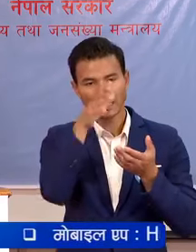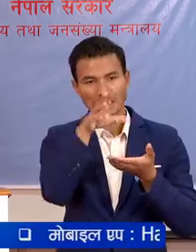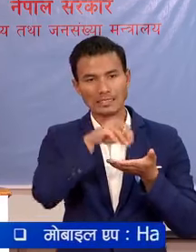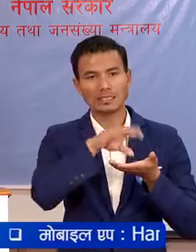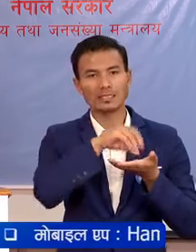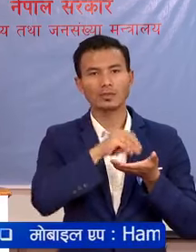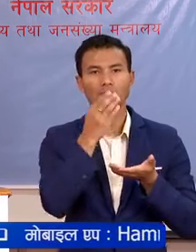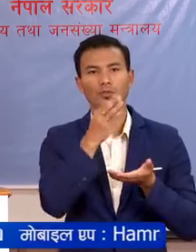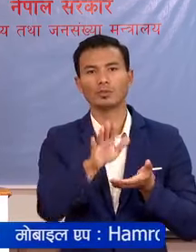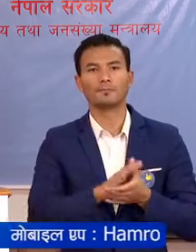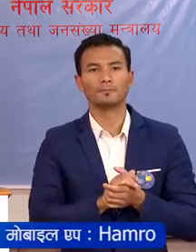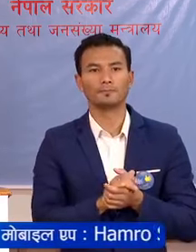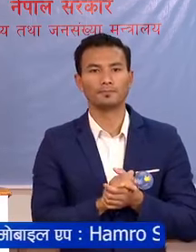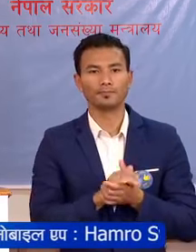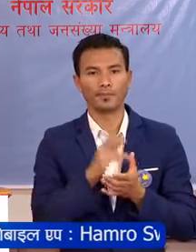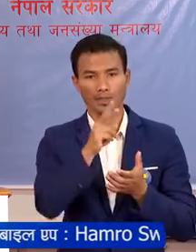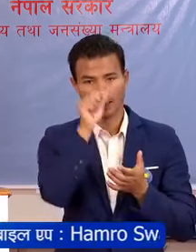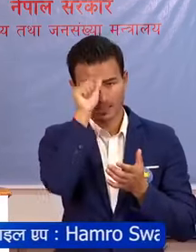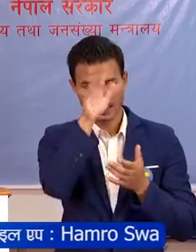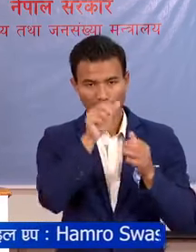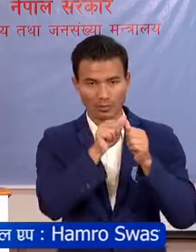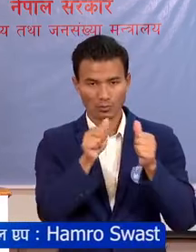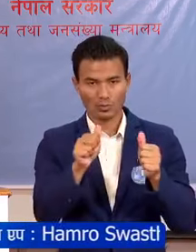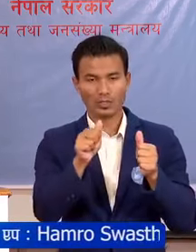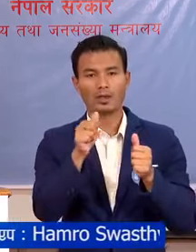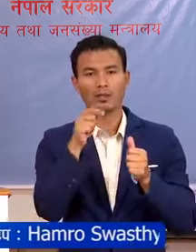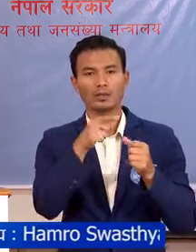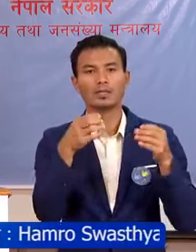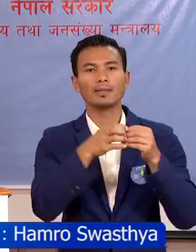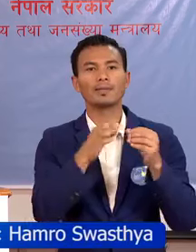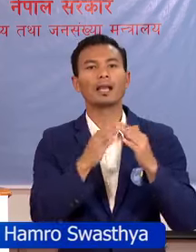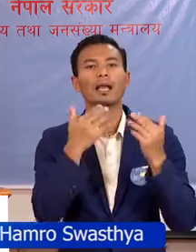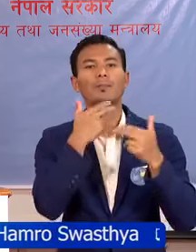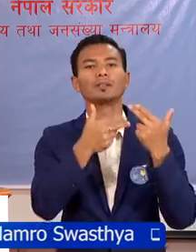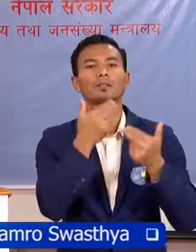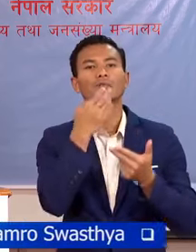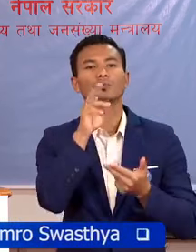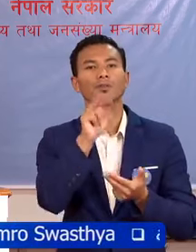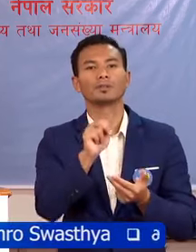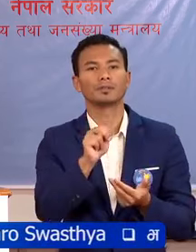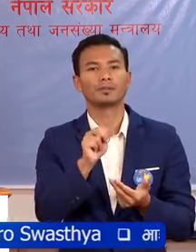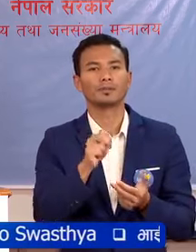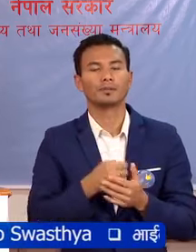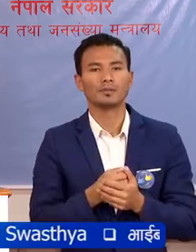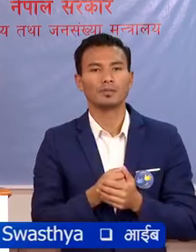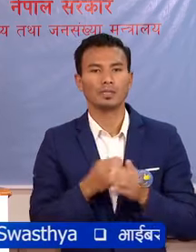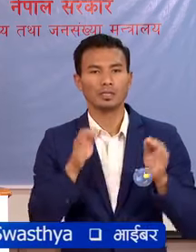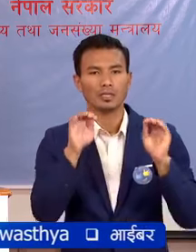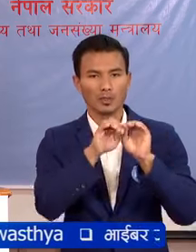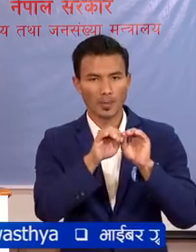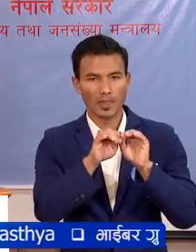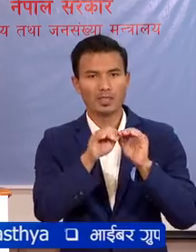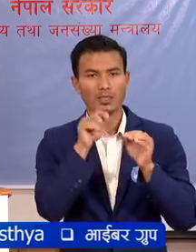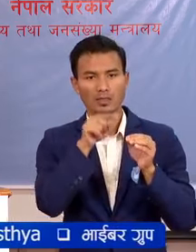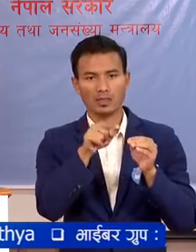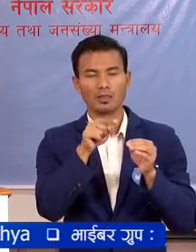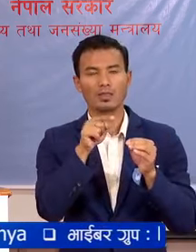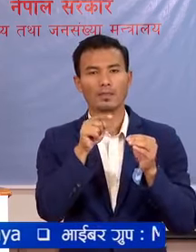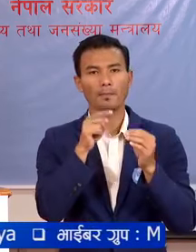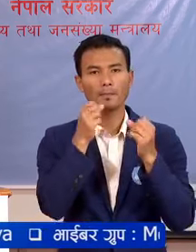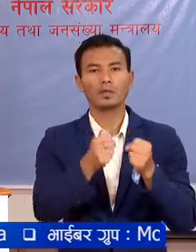लेंच जानकारी को आदारमा त्युके तांसिह कां परचालान होनू पर्णियो ऐ सम्वनित वहां को चैनक